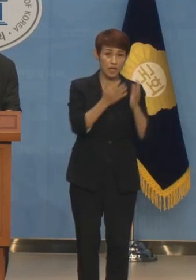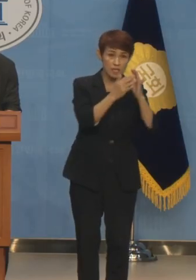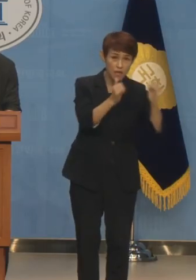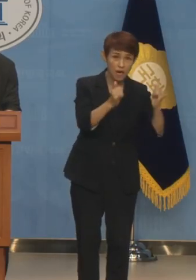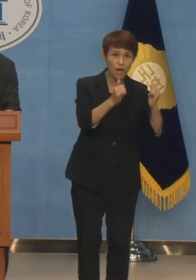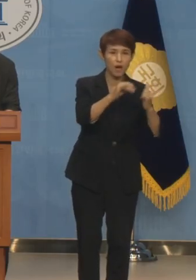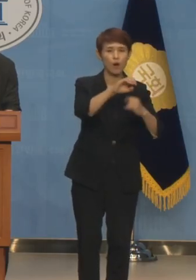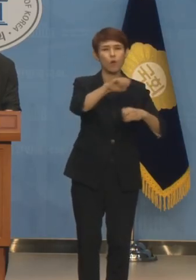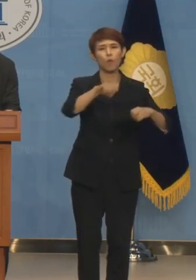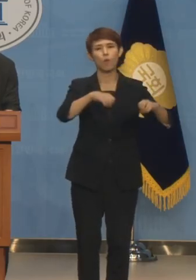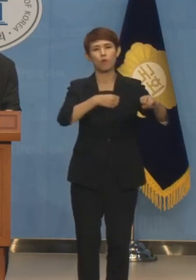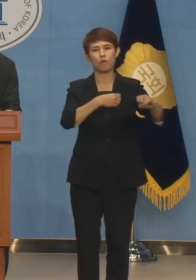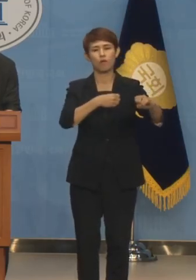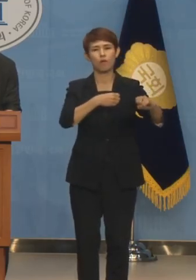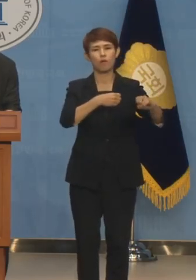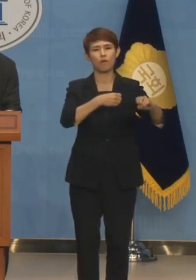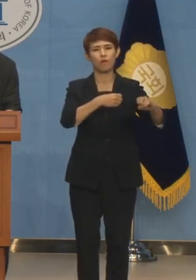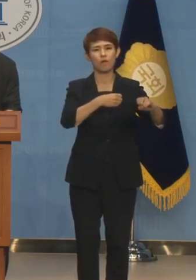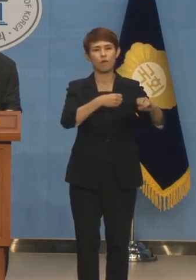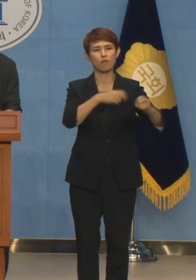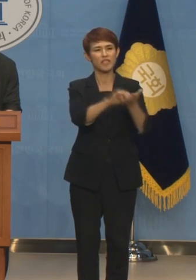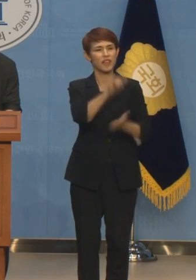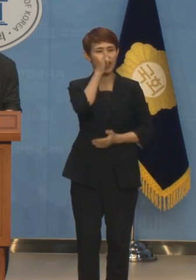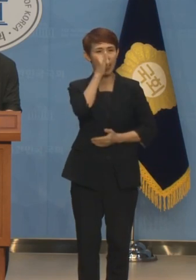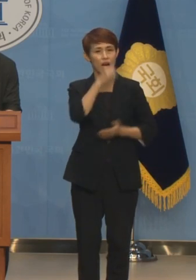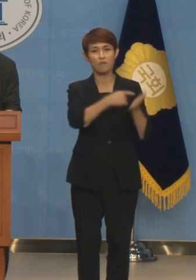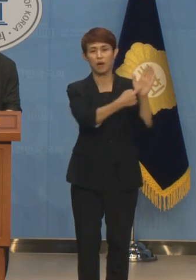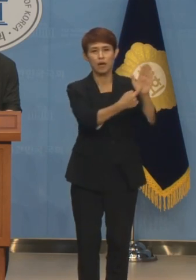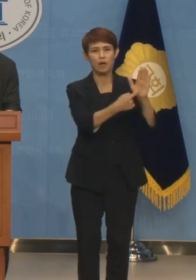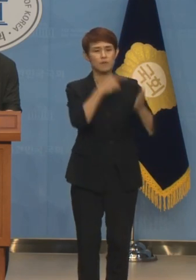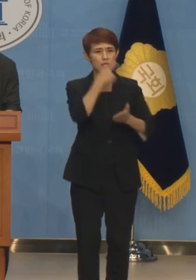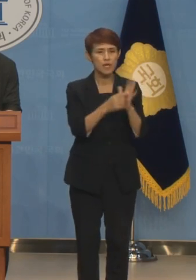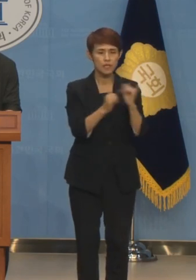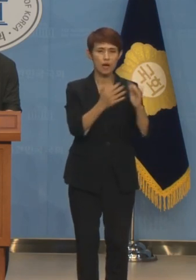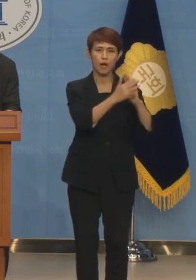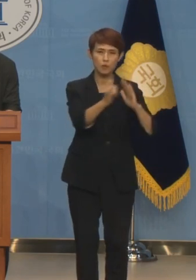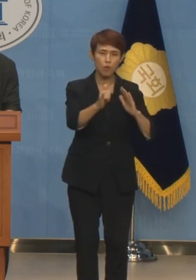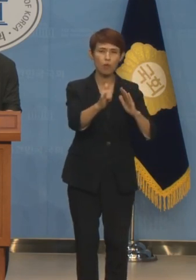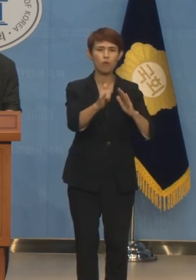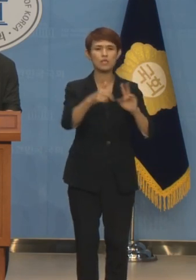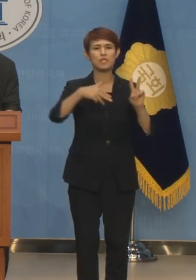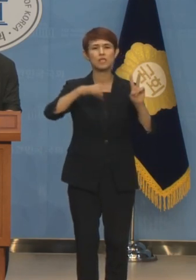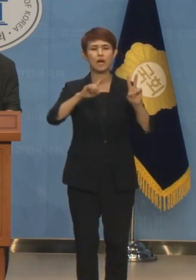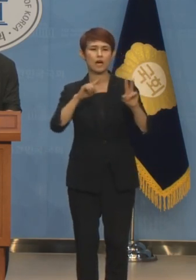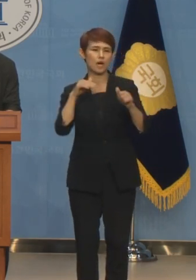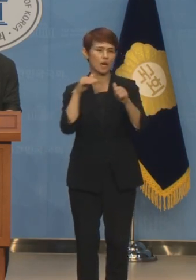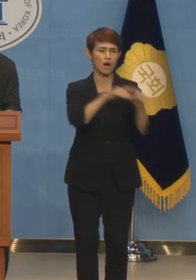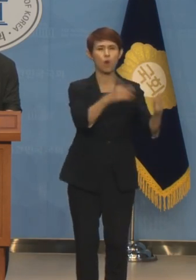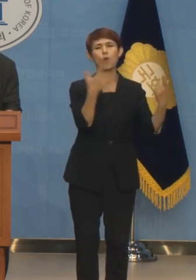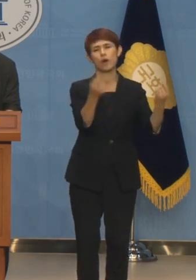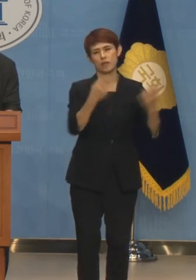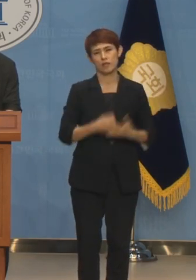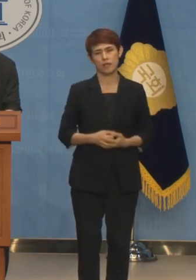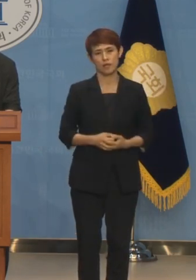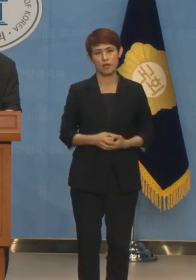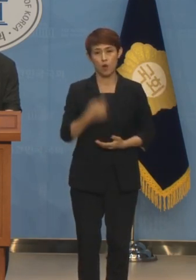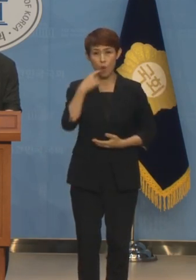거꾸로 부역자로 몰아붙이며 피해자와 유족들에 대한 2차 가해에 앞장선